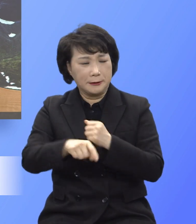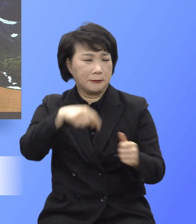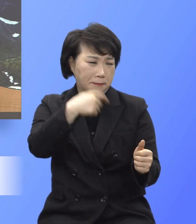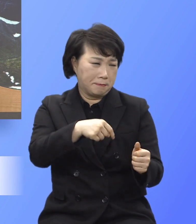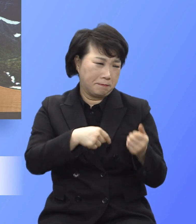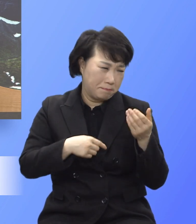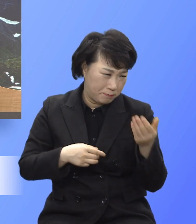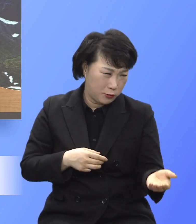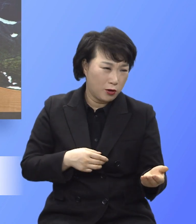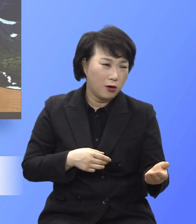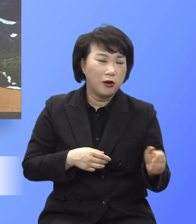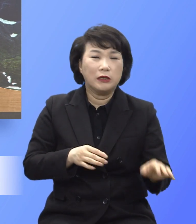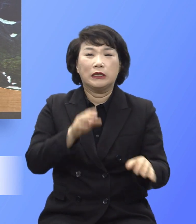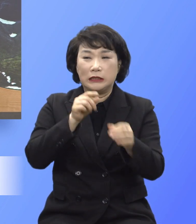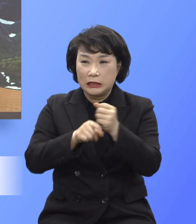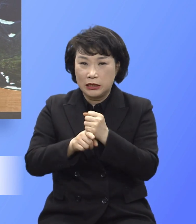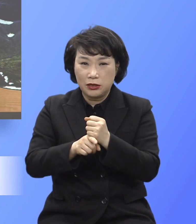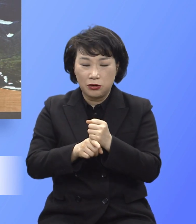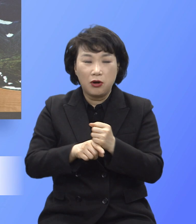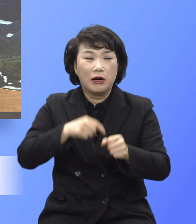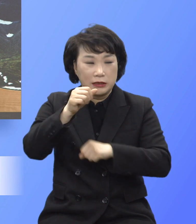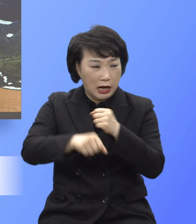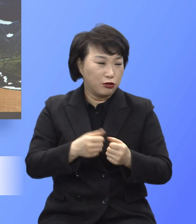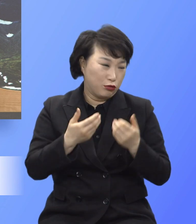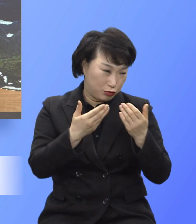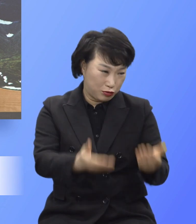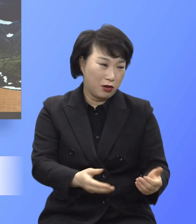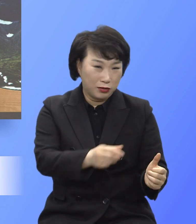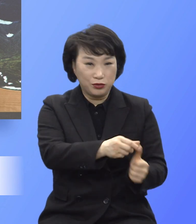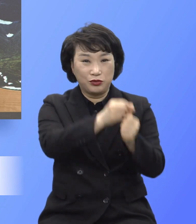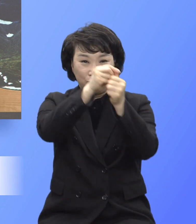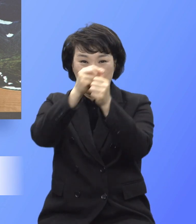가르쳐서 진리로 자유케 하는 것을